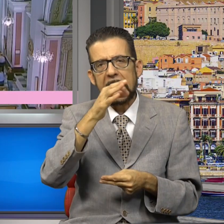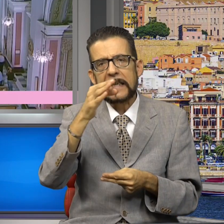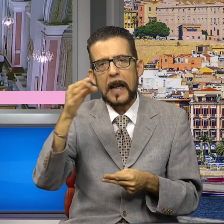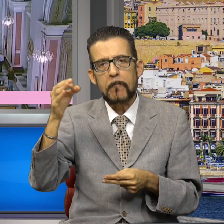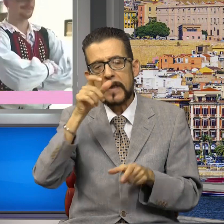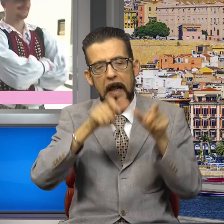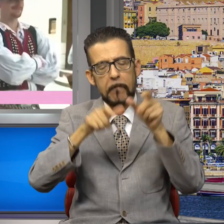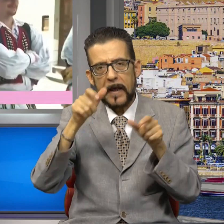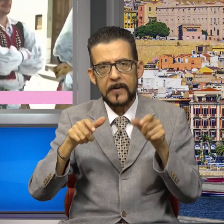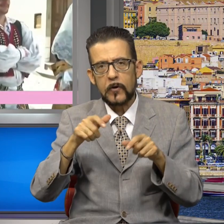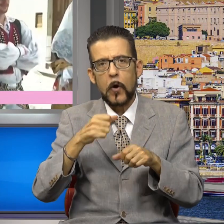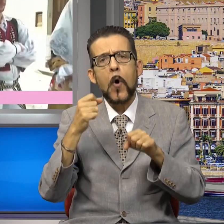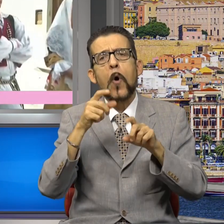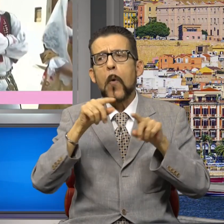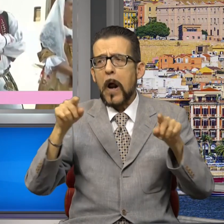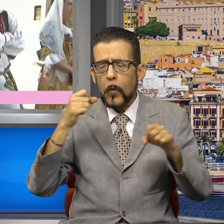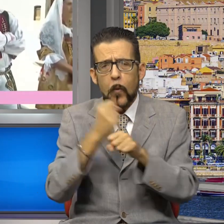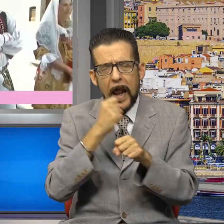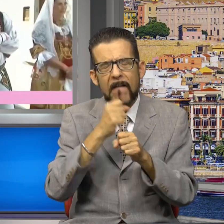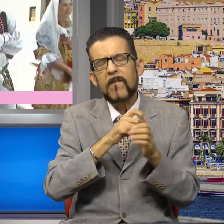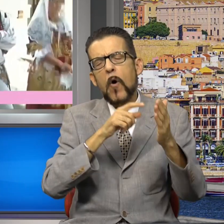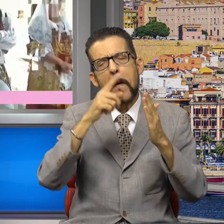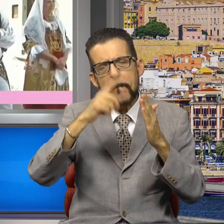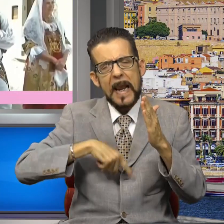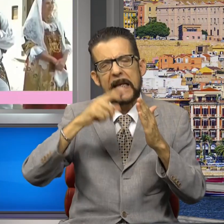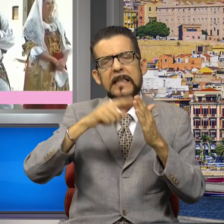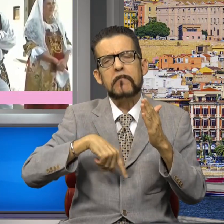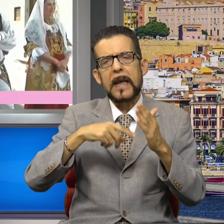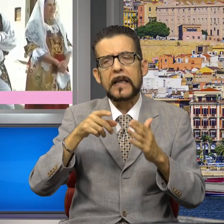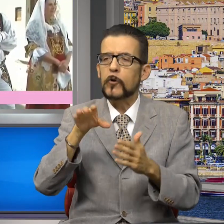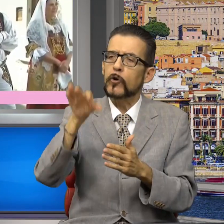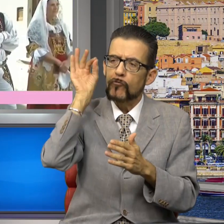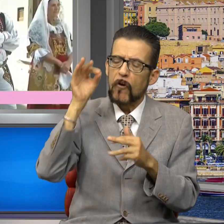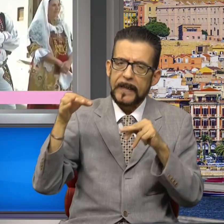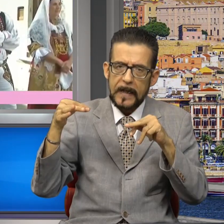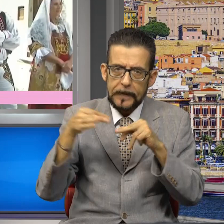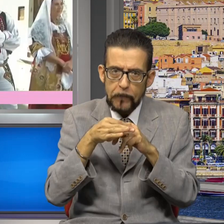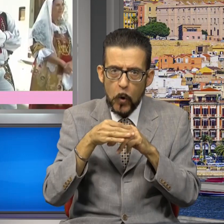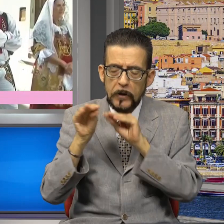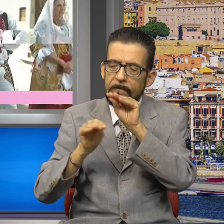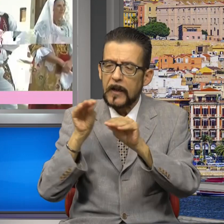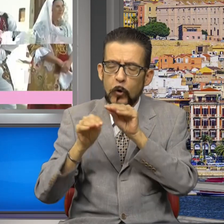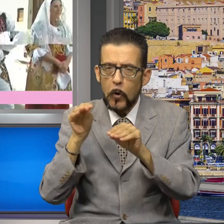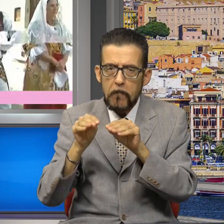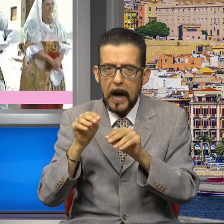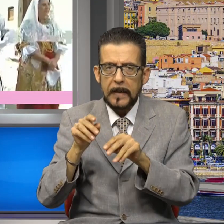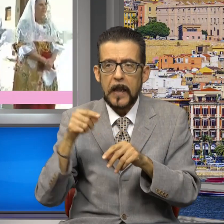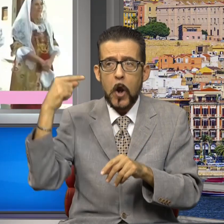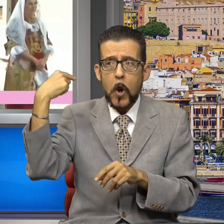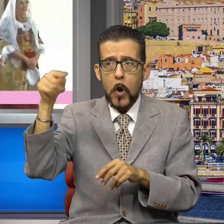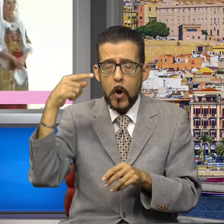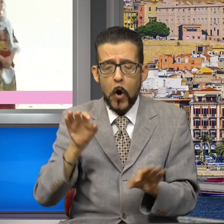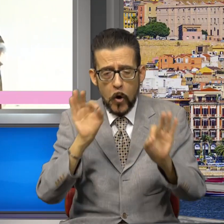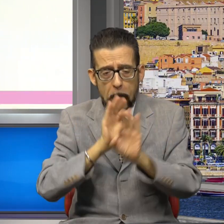mesi all'organizzazione del Sagoia Antica, iniziando dalla scelta degli sposi che hanno fatto domanda e dalla loro preparazione. Poi ci sono i